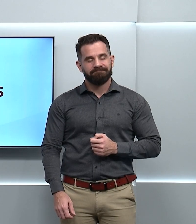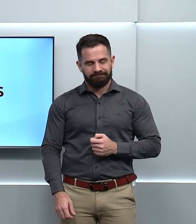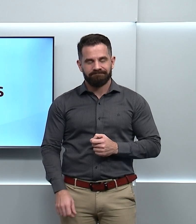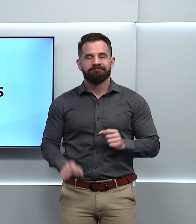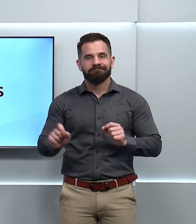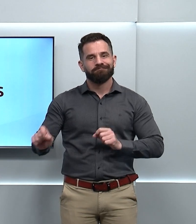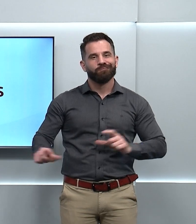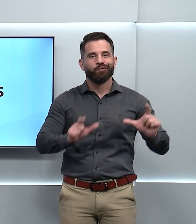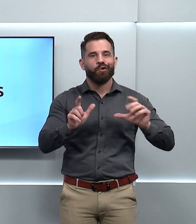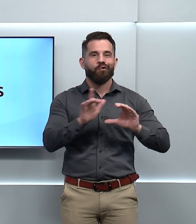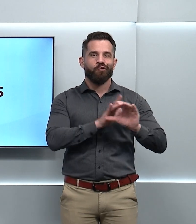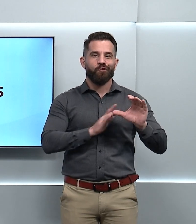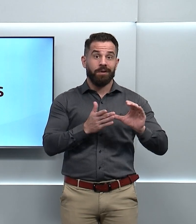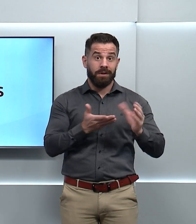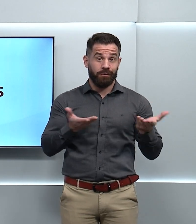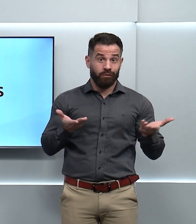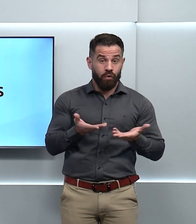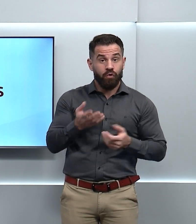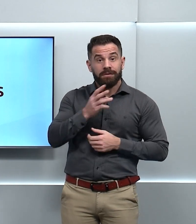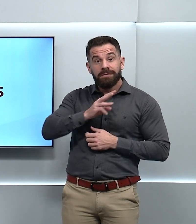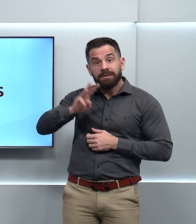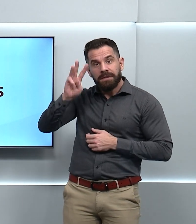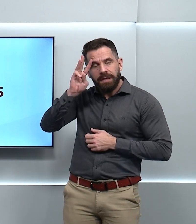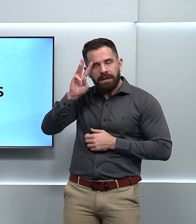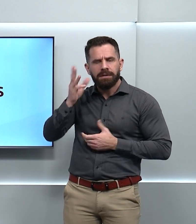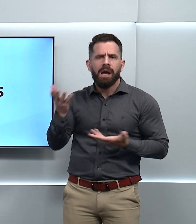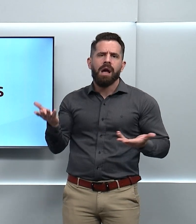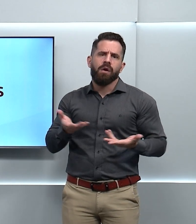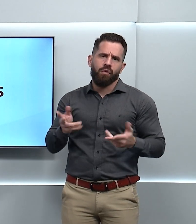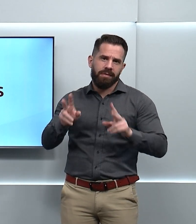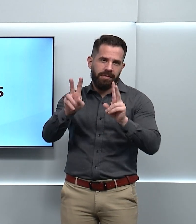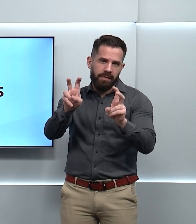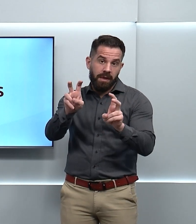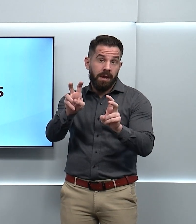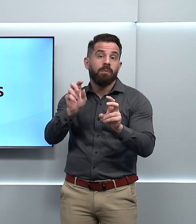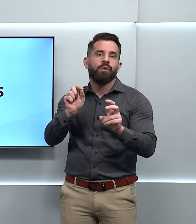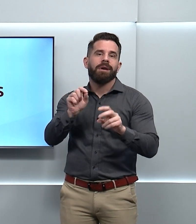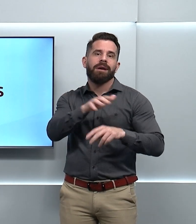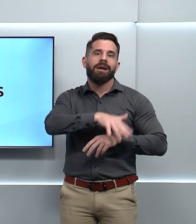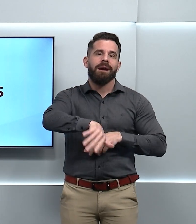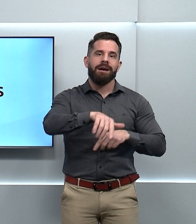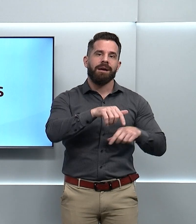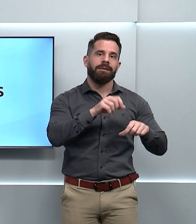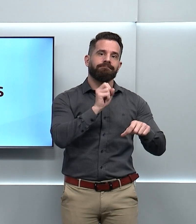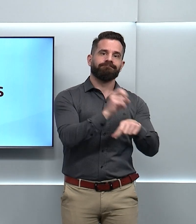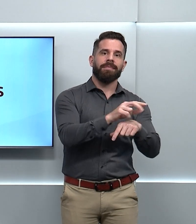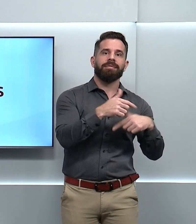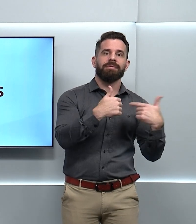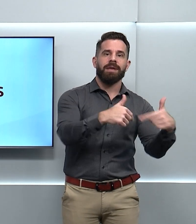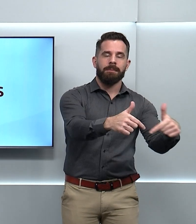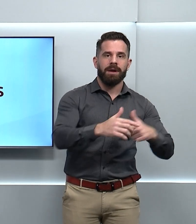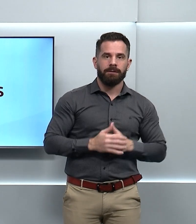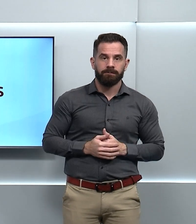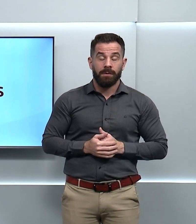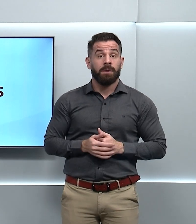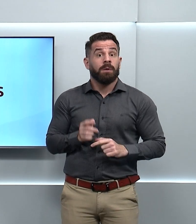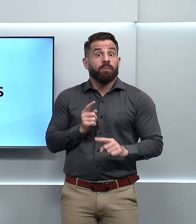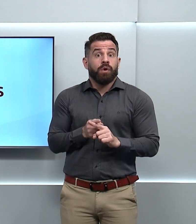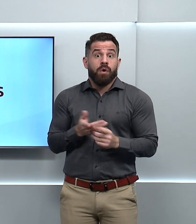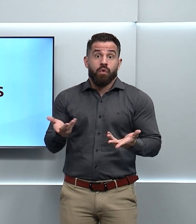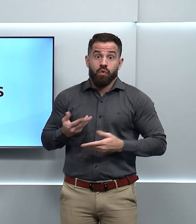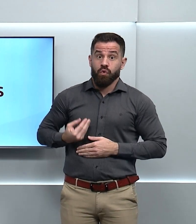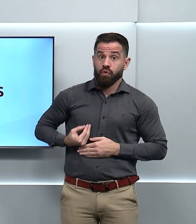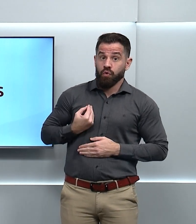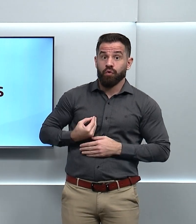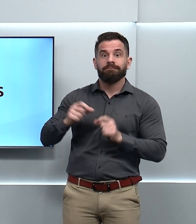Estamos de volta com Conexões dessa terça e vamos falar novamente sobre o mercado de trabalho. Isso porque hoje nós voltamos a exibir